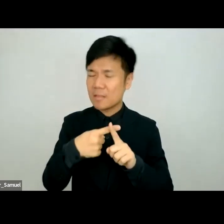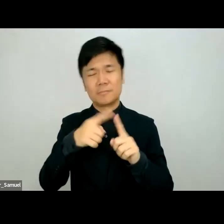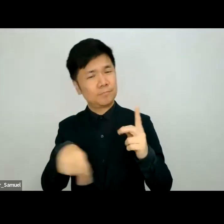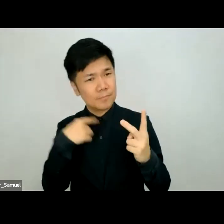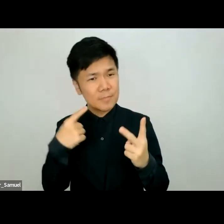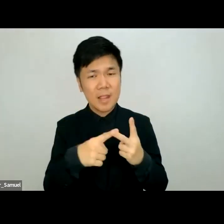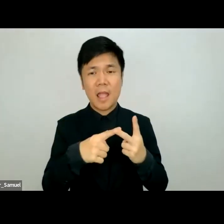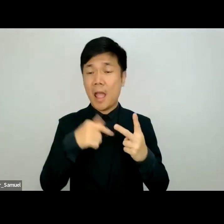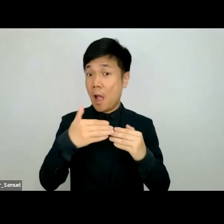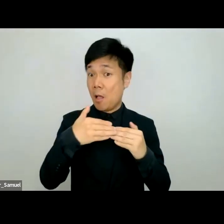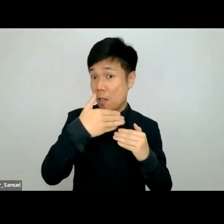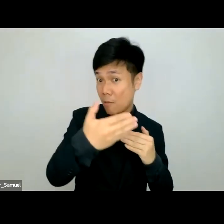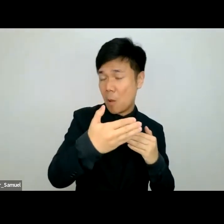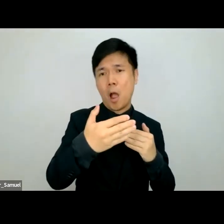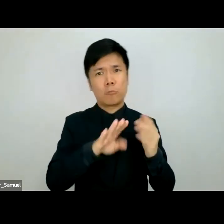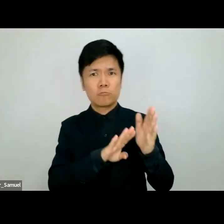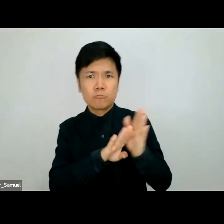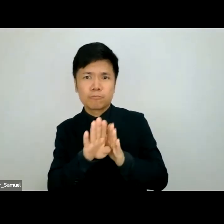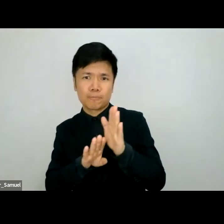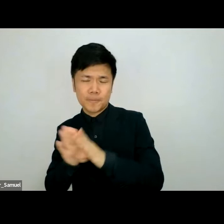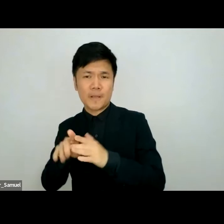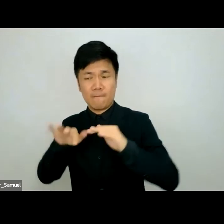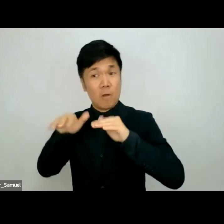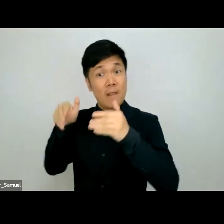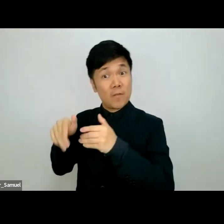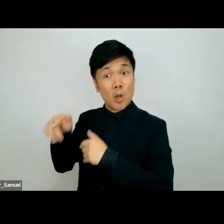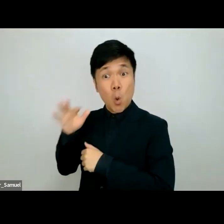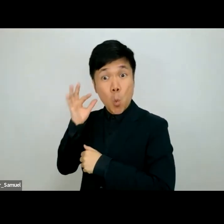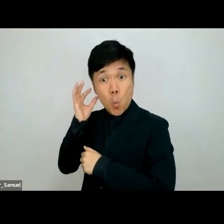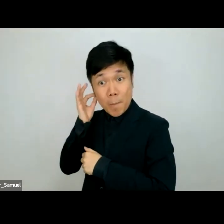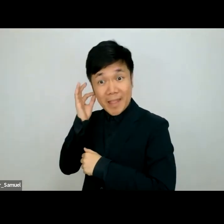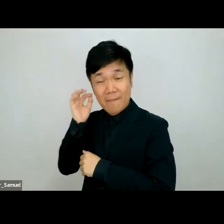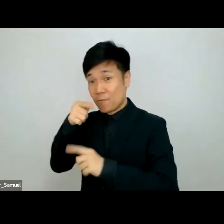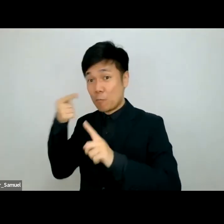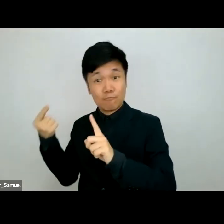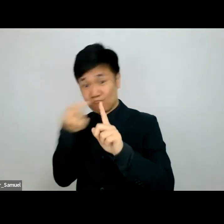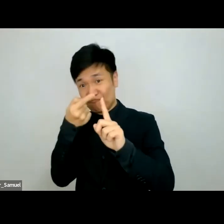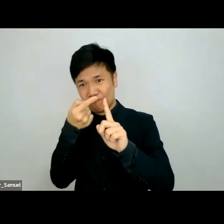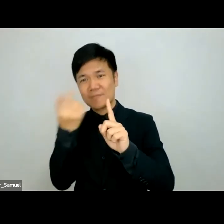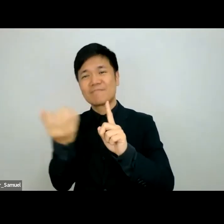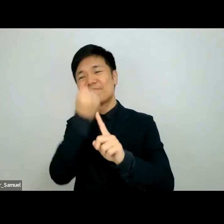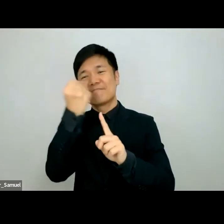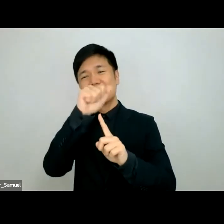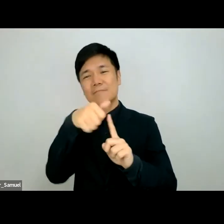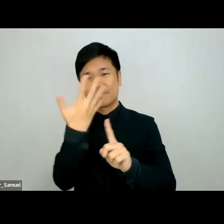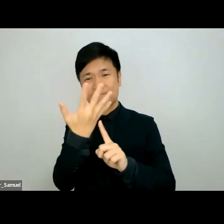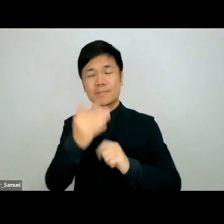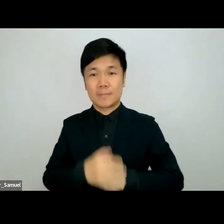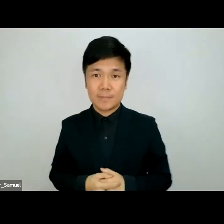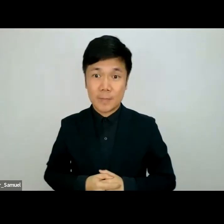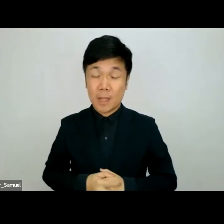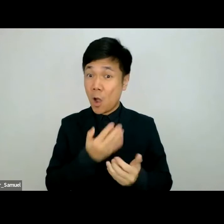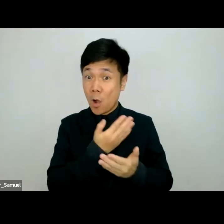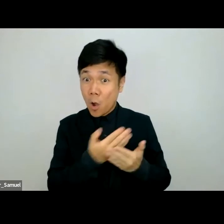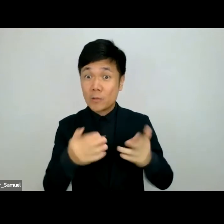œuvre de la plateforme et d'action du Pékin, qui est très lié à l'accord